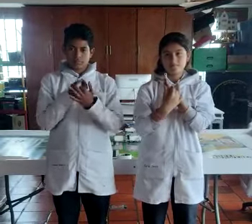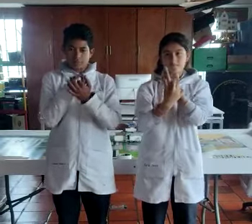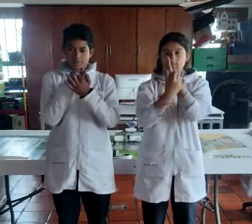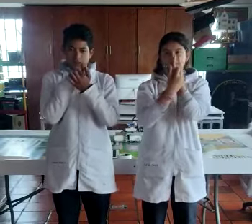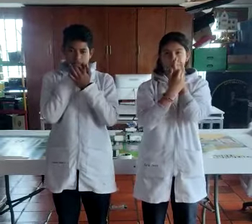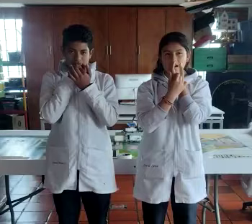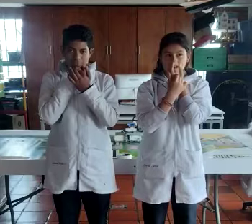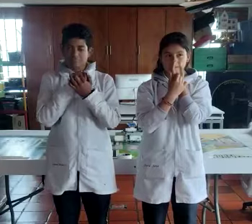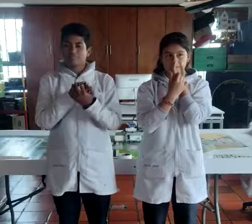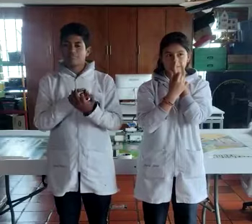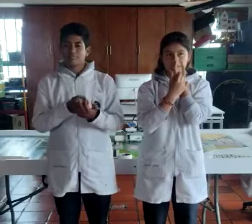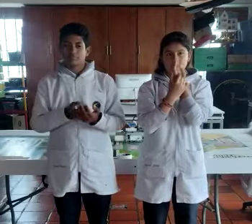Pizza.